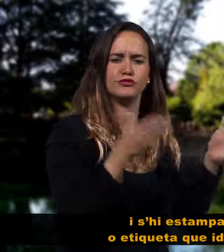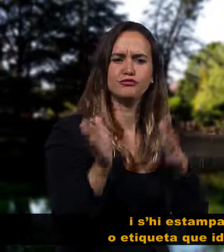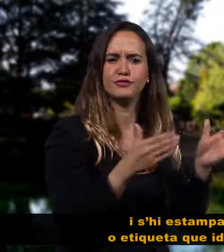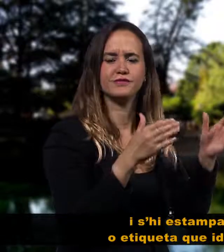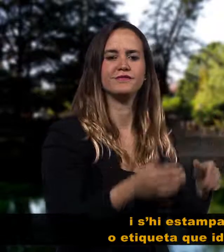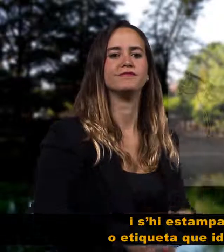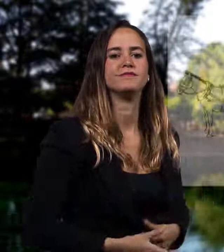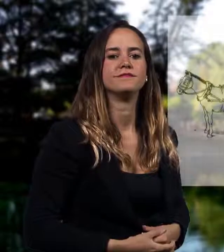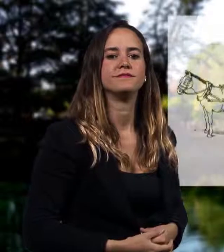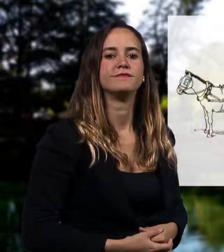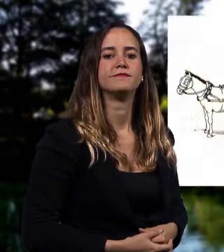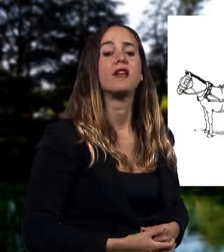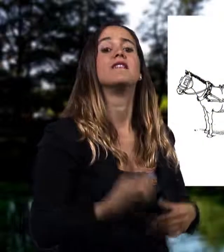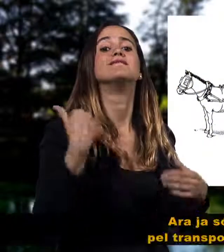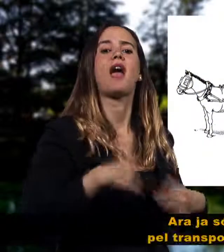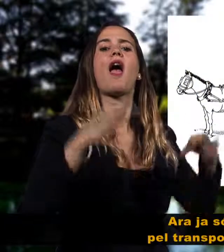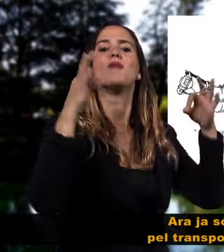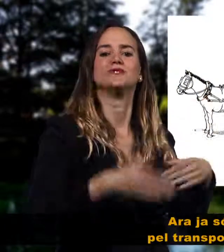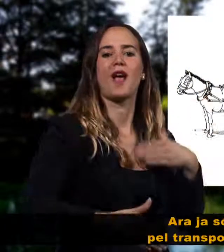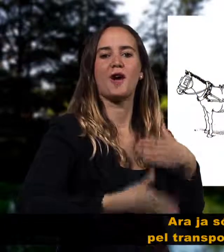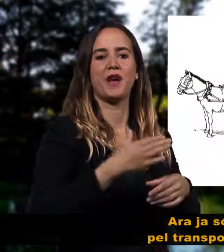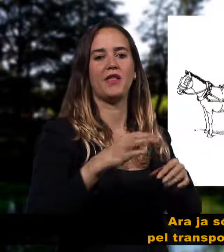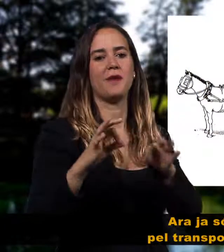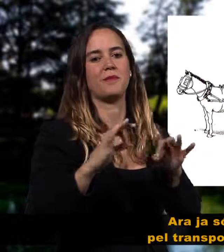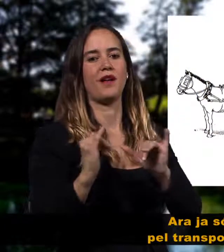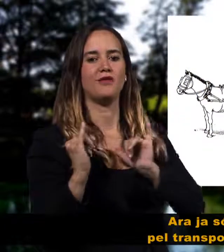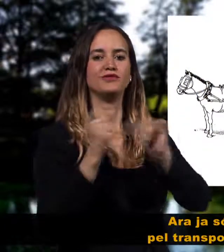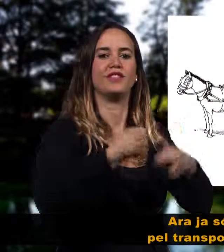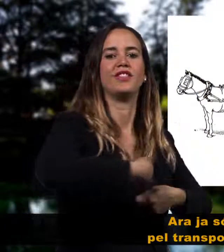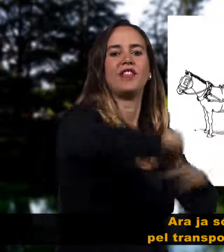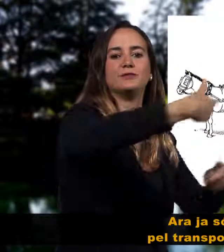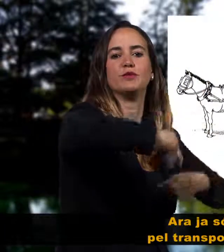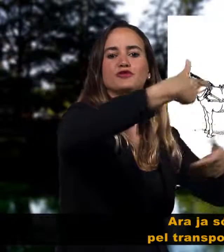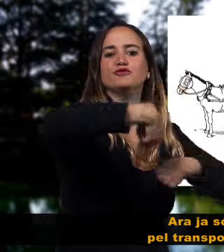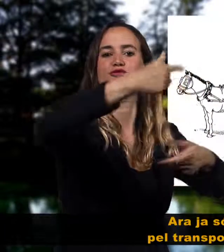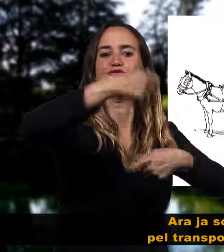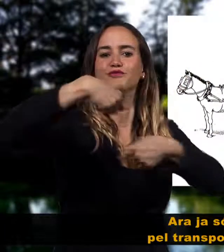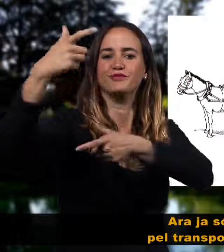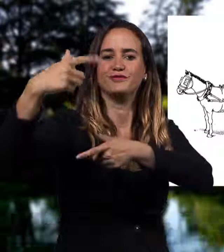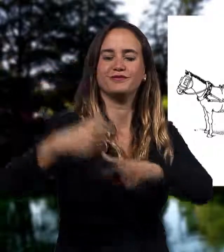etiqueta que identificava el paper. Ara ja són a punt pel transport definitiu.